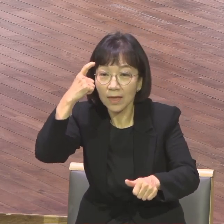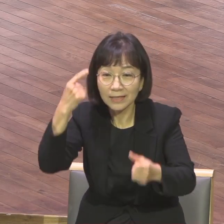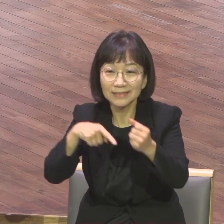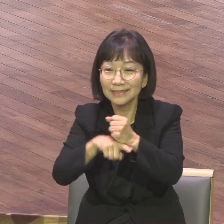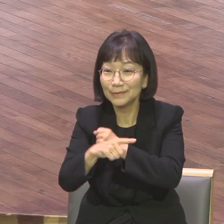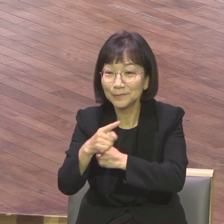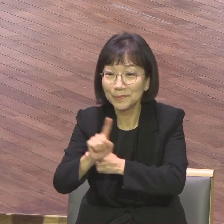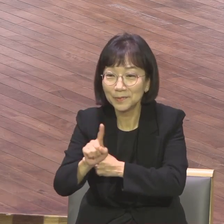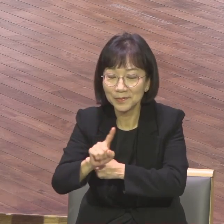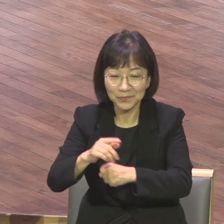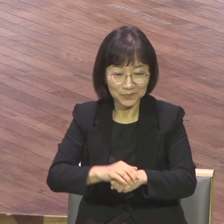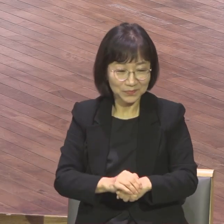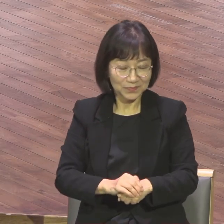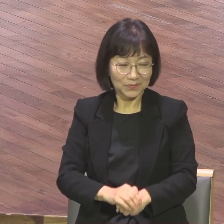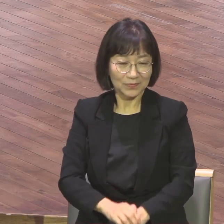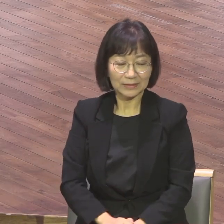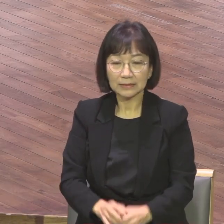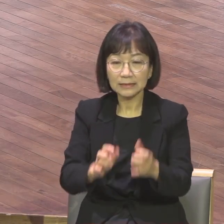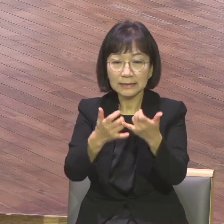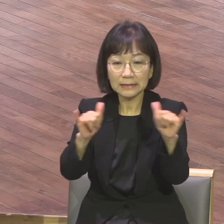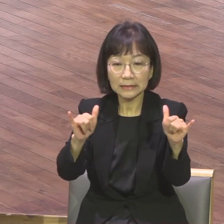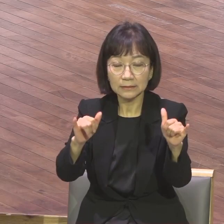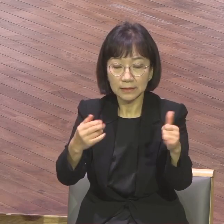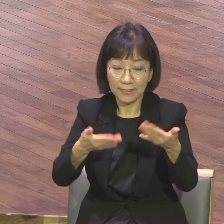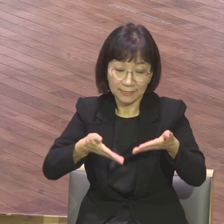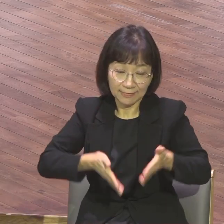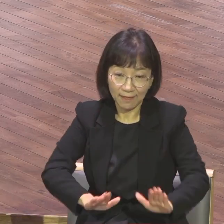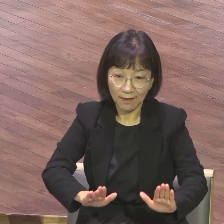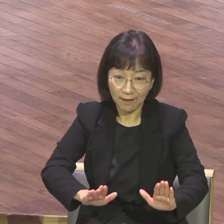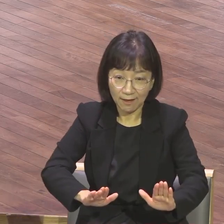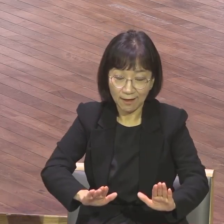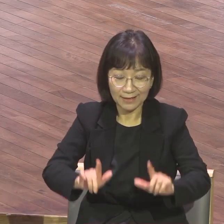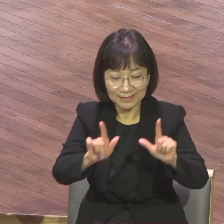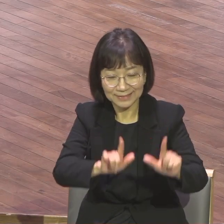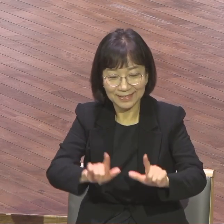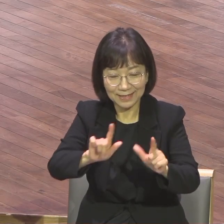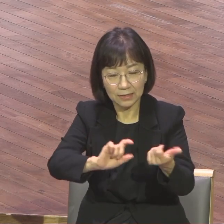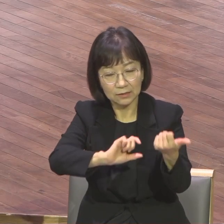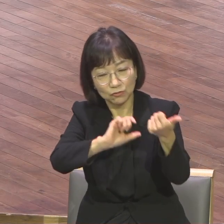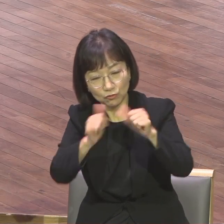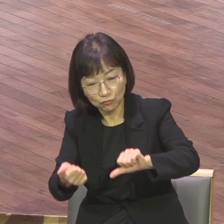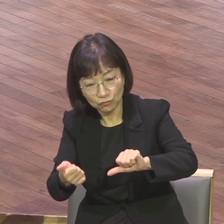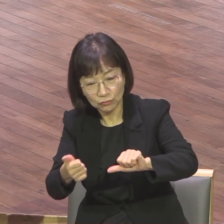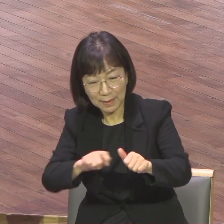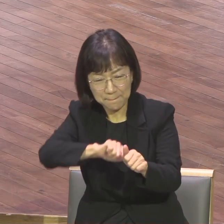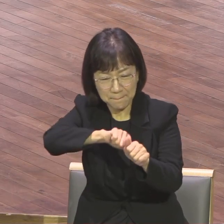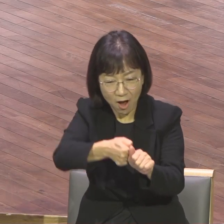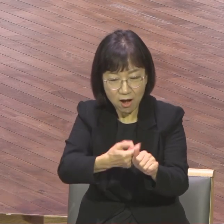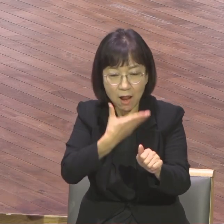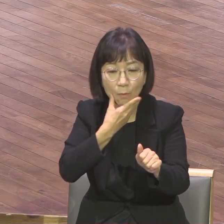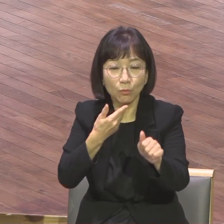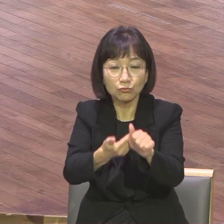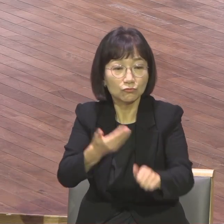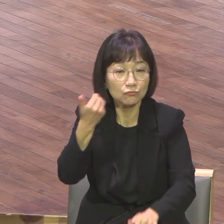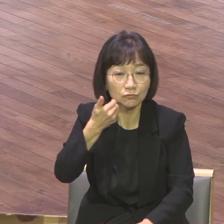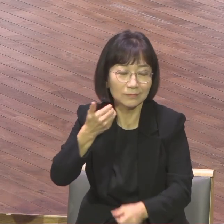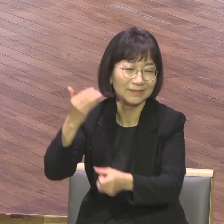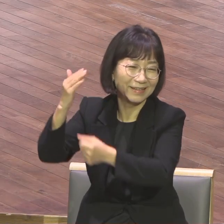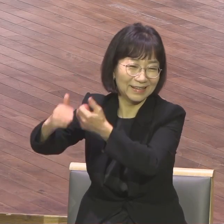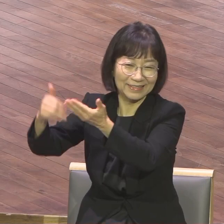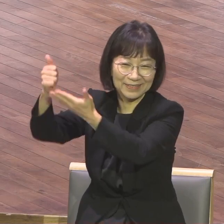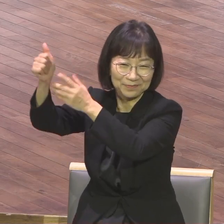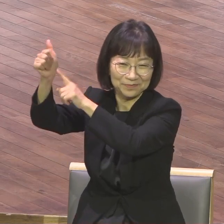이유는 인간의 생, 사, 화, 복을 그렇게 주관하고 계시는 이 우주